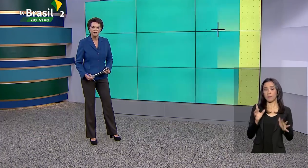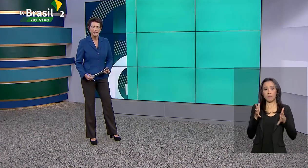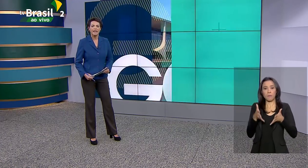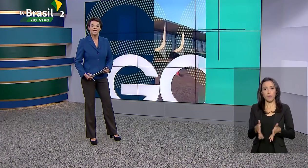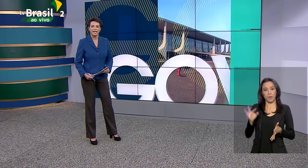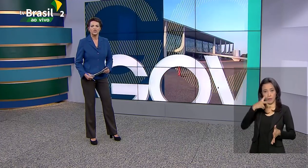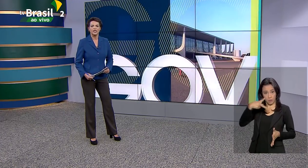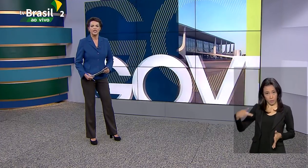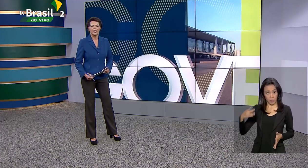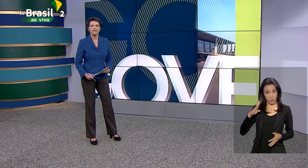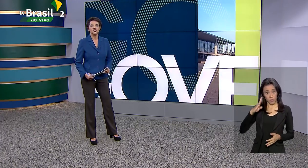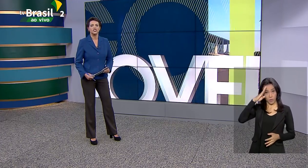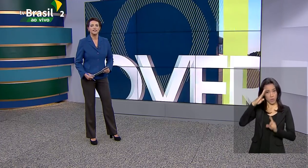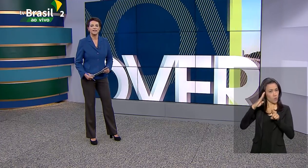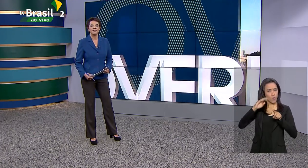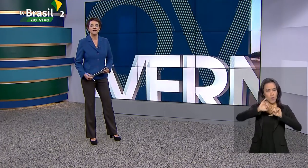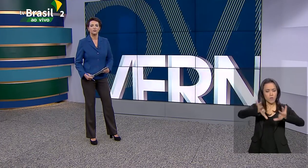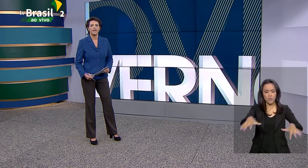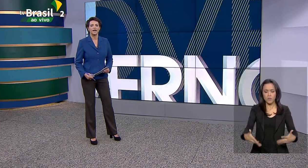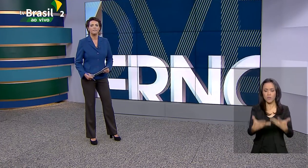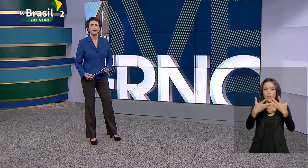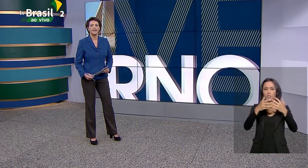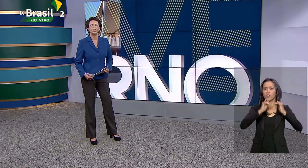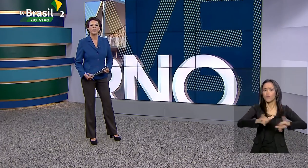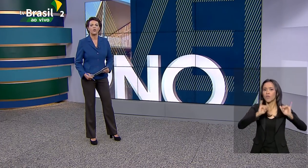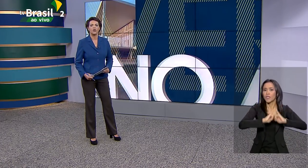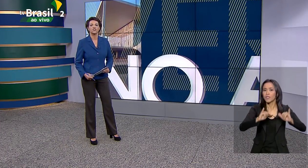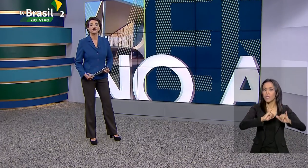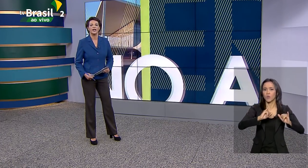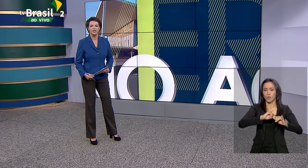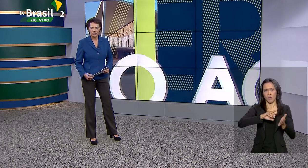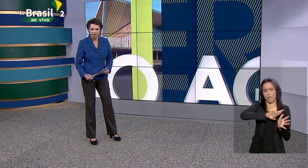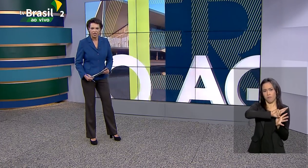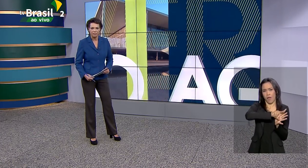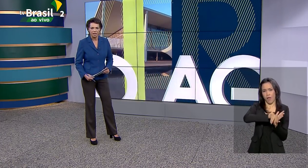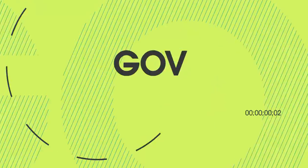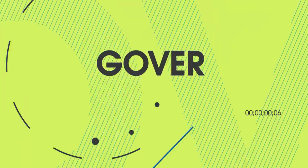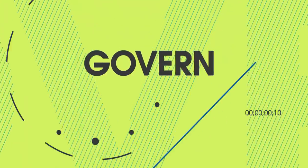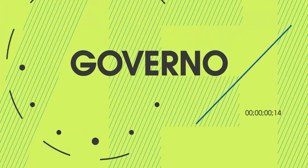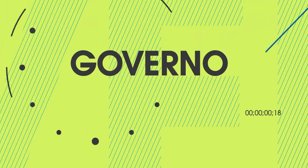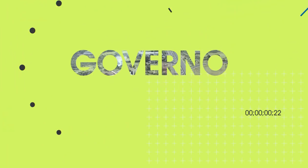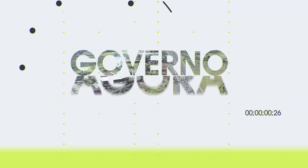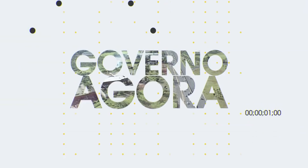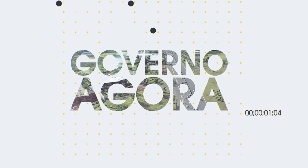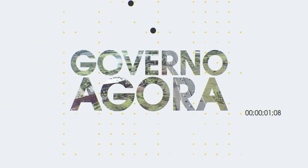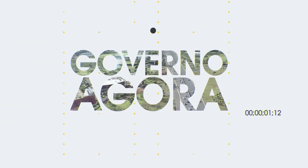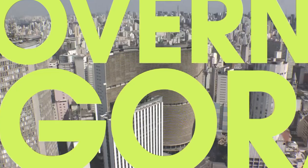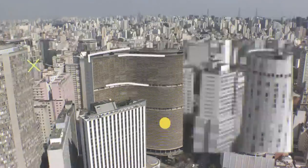Bolsonaro na solenidade de lançamento da campanha do pacote anticrime.